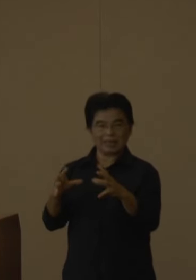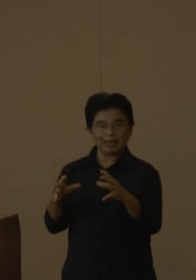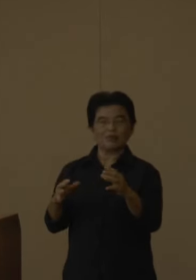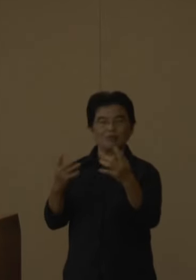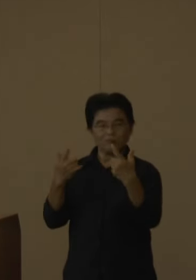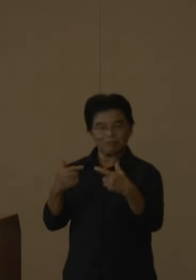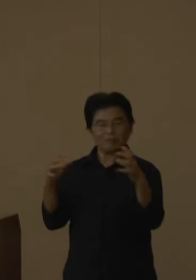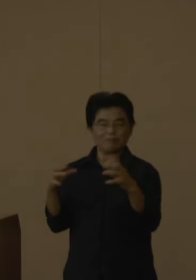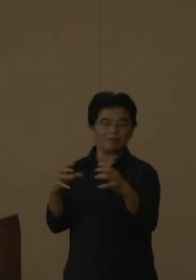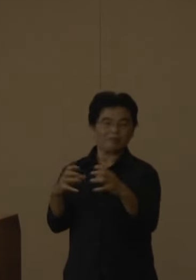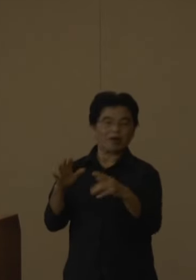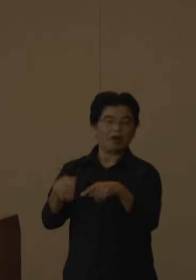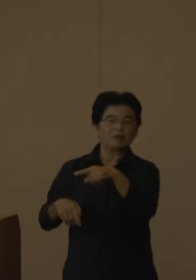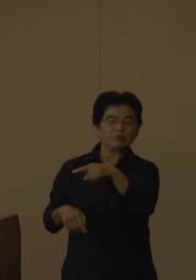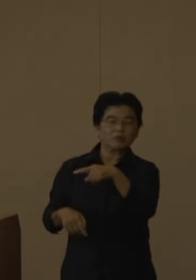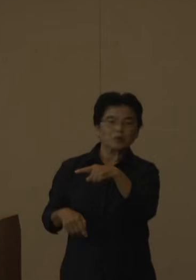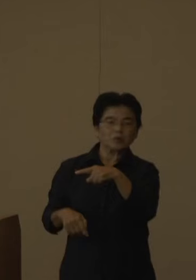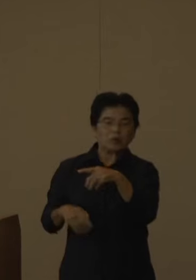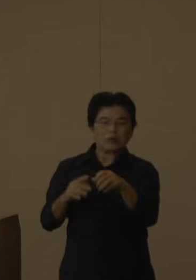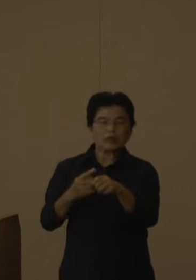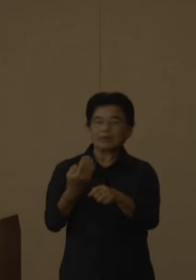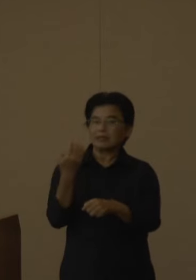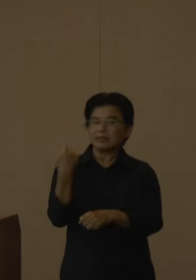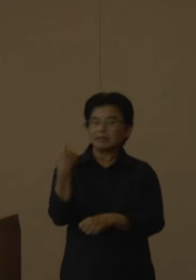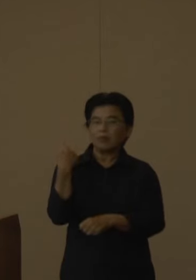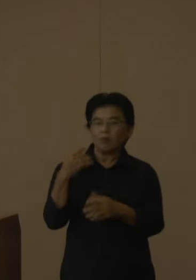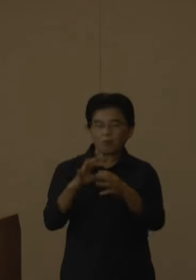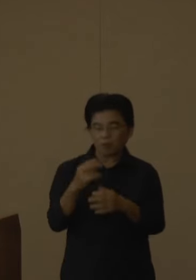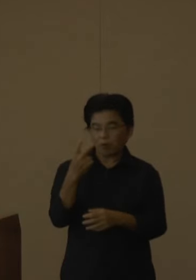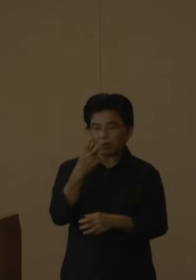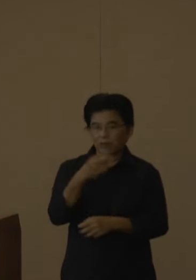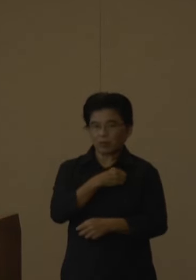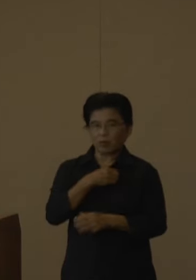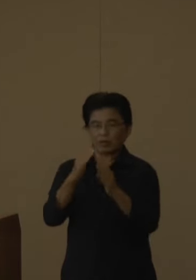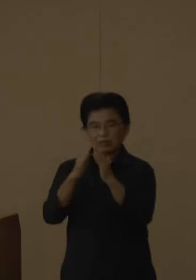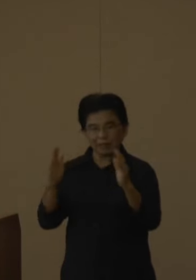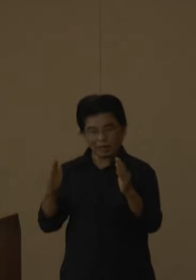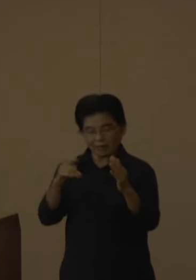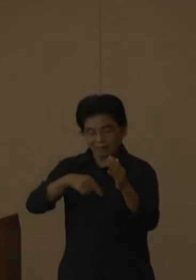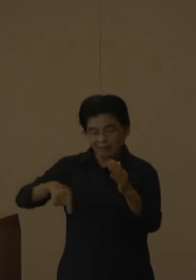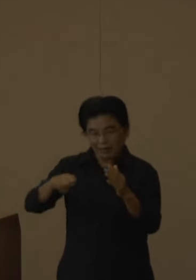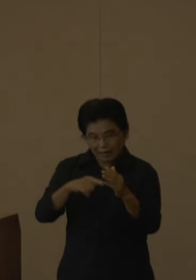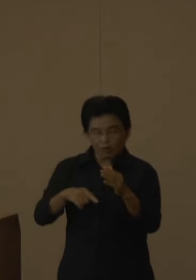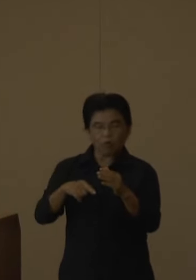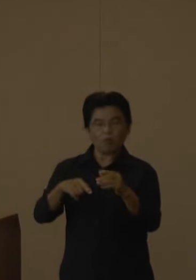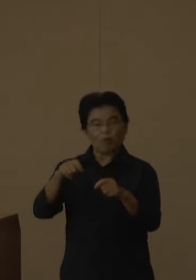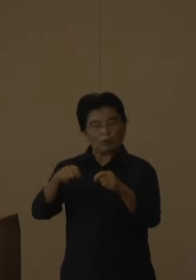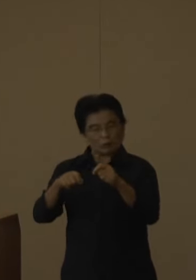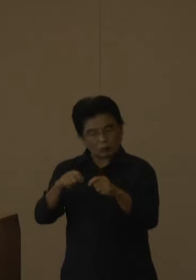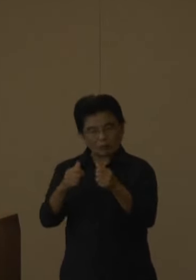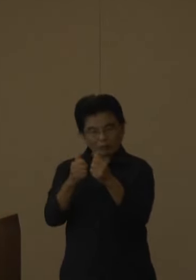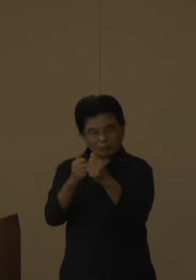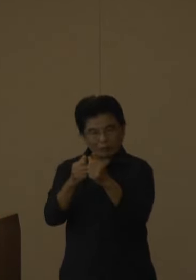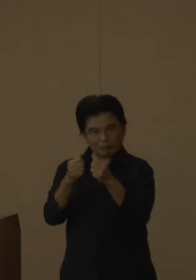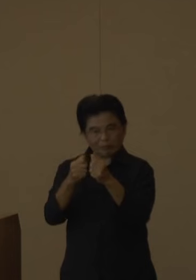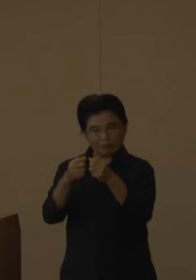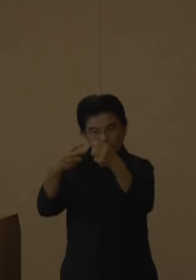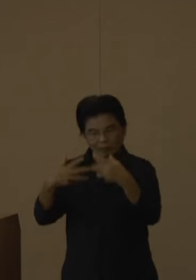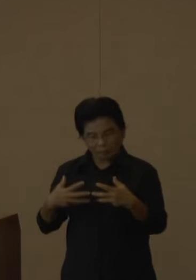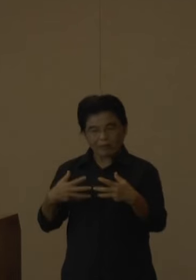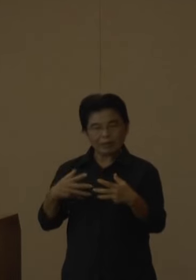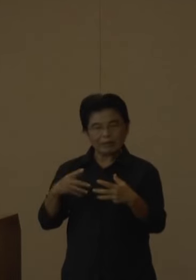まいりました。ただ、昨日の検討委員会ももう少し内容を調整してから委員会を持